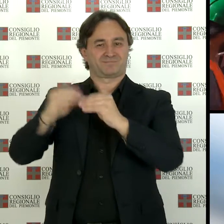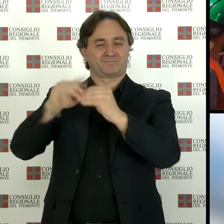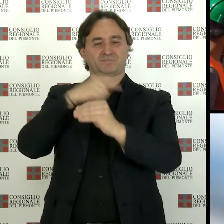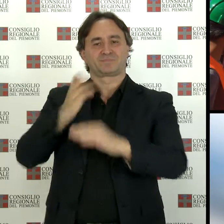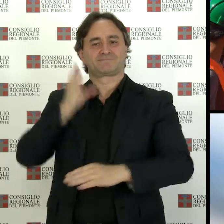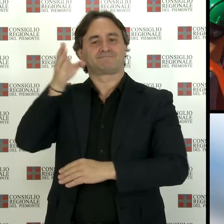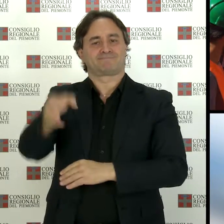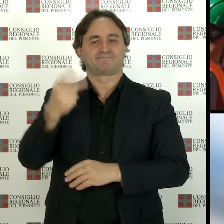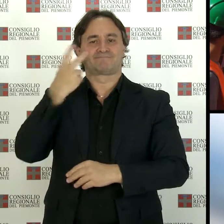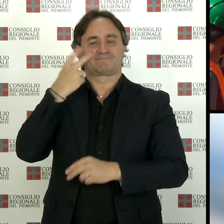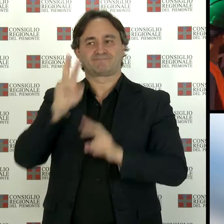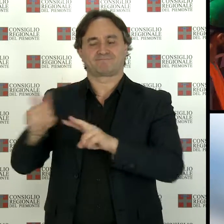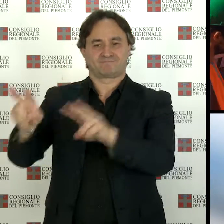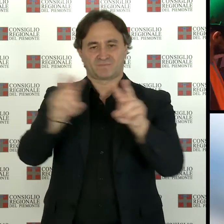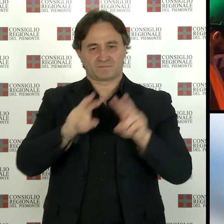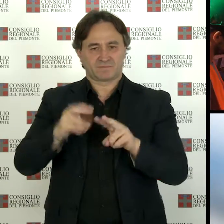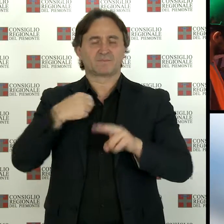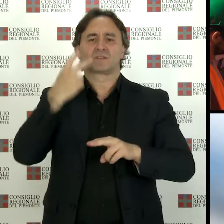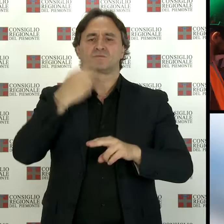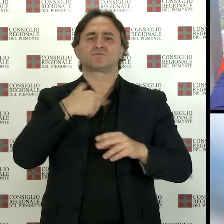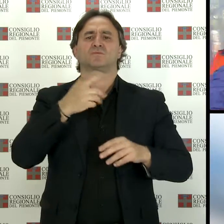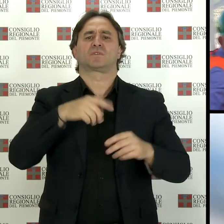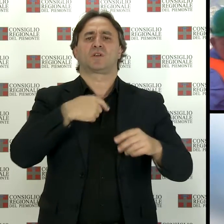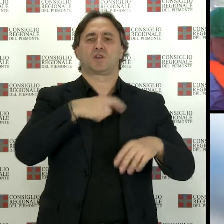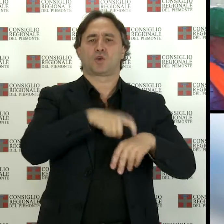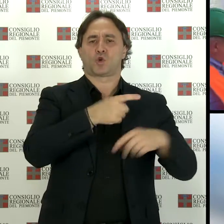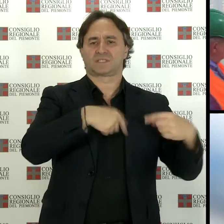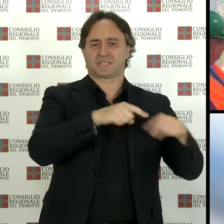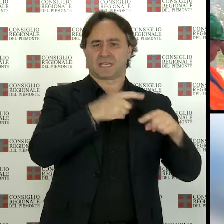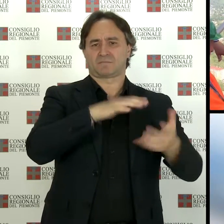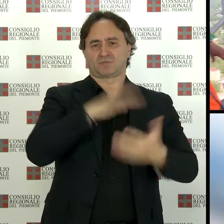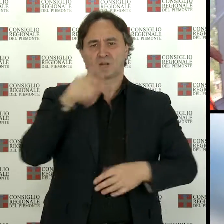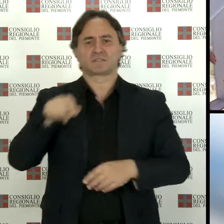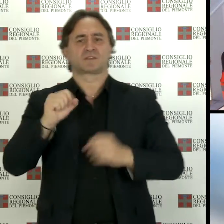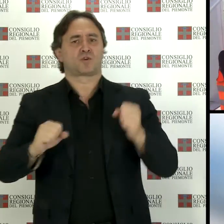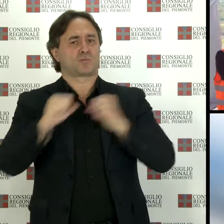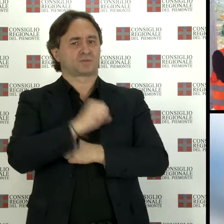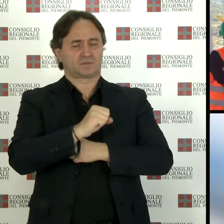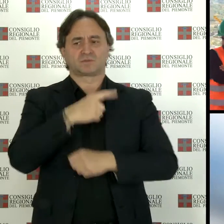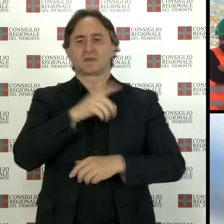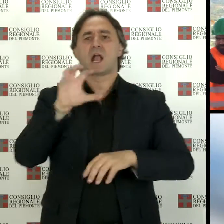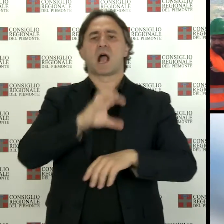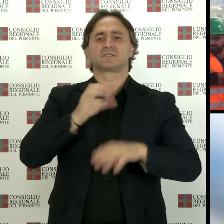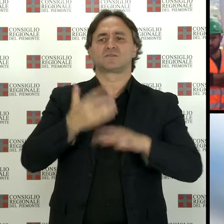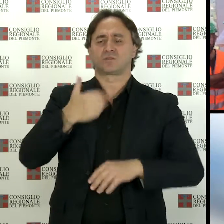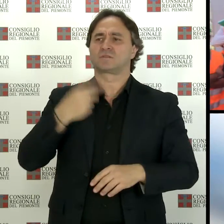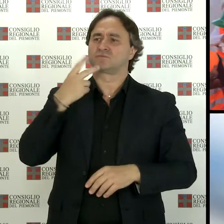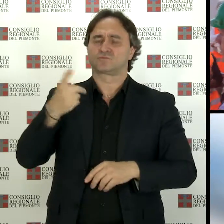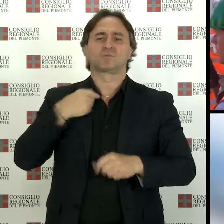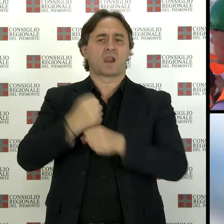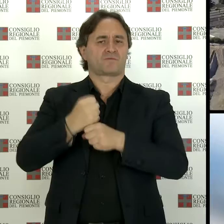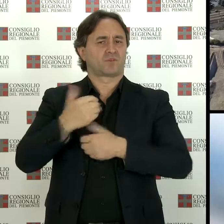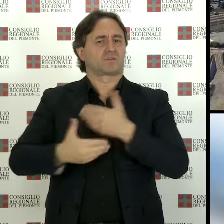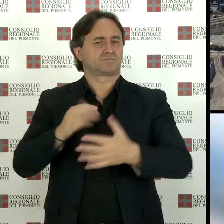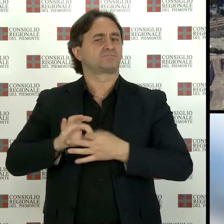erano presenti consiglieri di maggioranza e di opposizione. L'assessore ha espresso un cauto ottimismo sulla ripresa dei lavori.